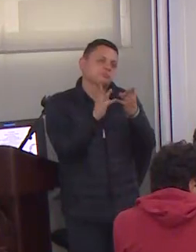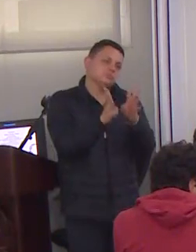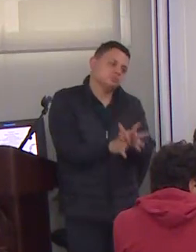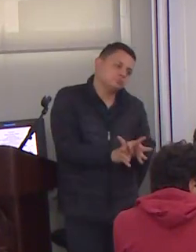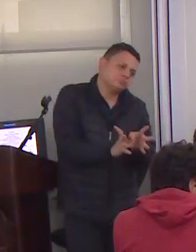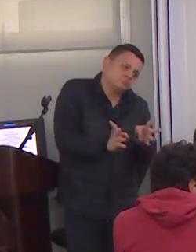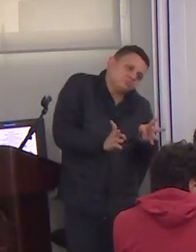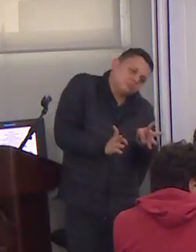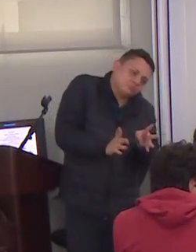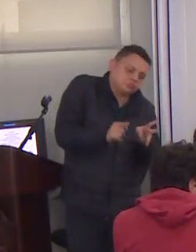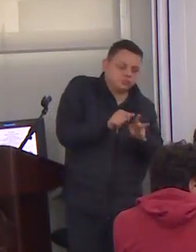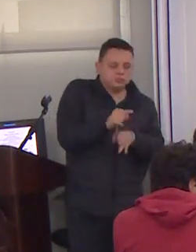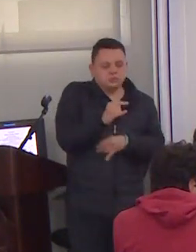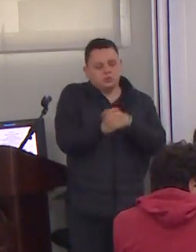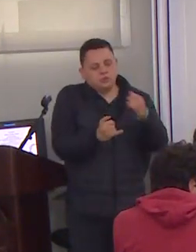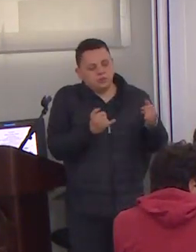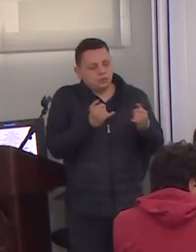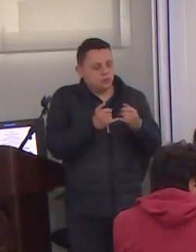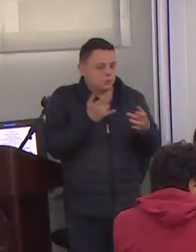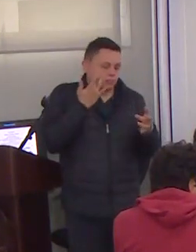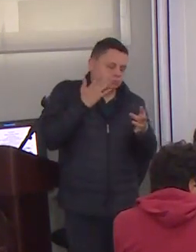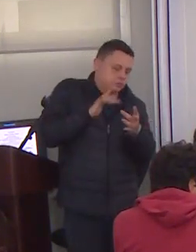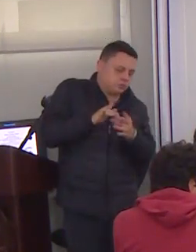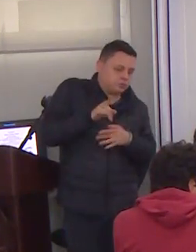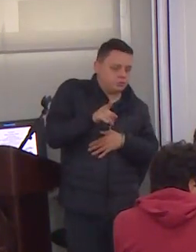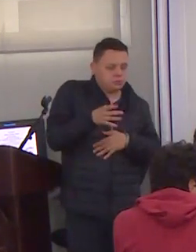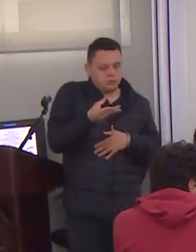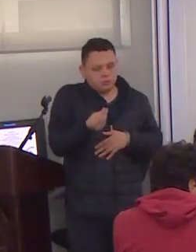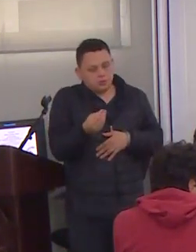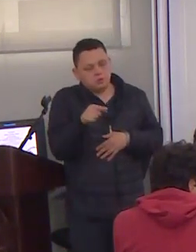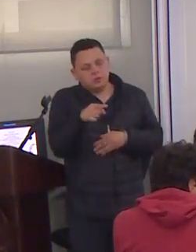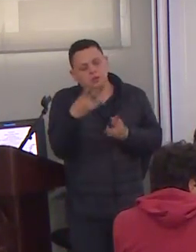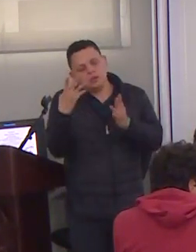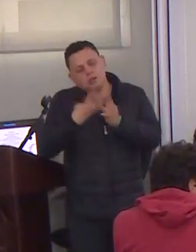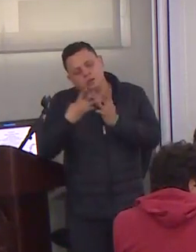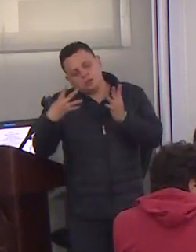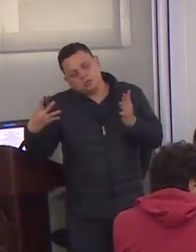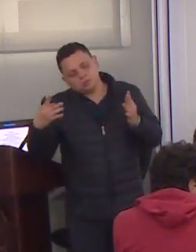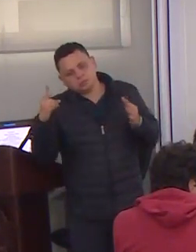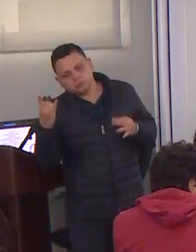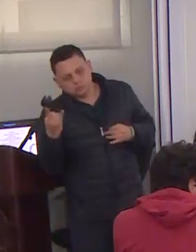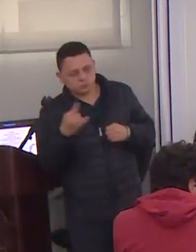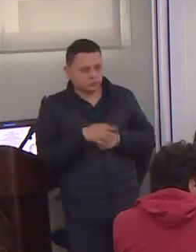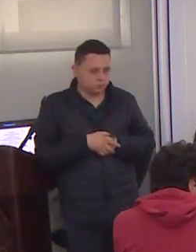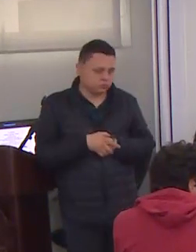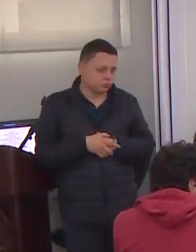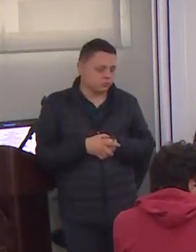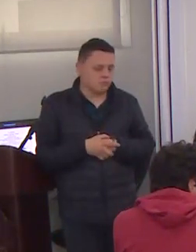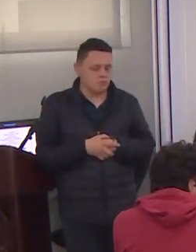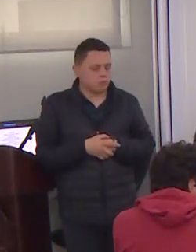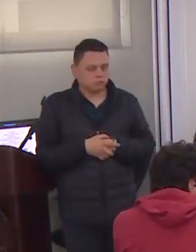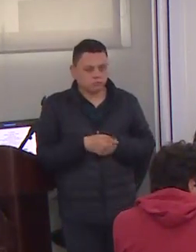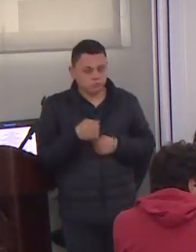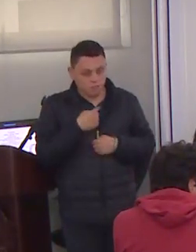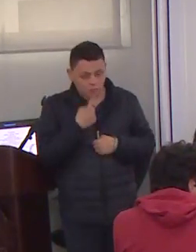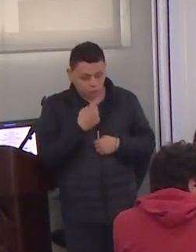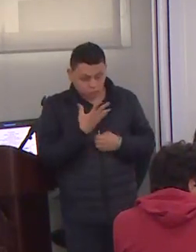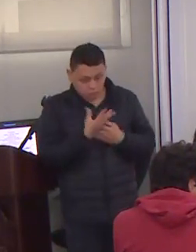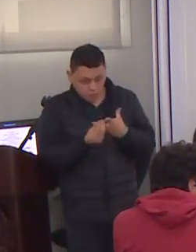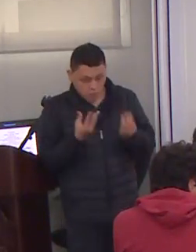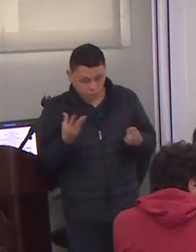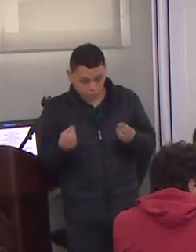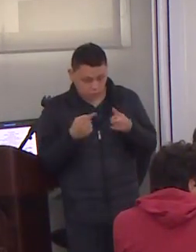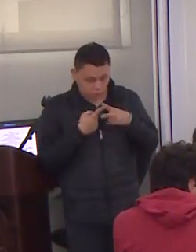su identidad corresponde entonces al grupo LGTBI entonces lo que nosotros hacemos es en esos grupos en esos